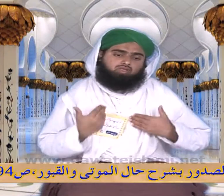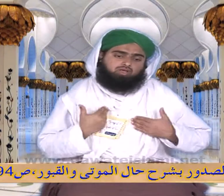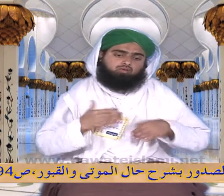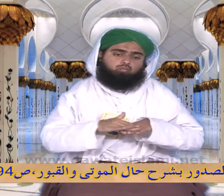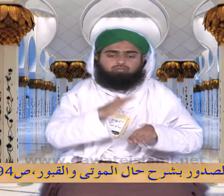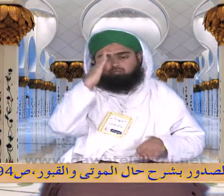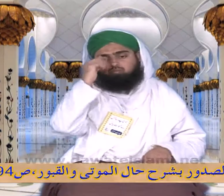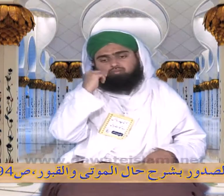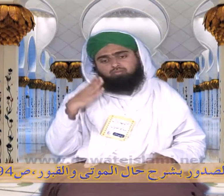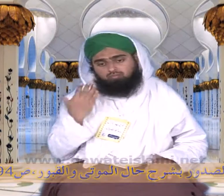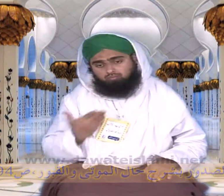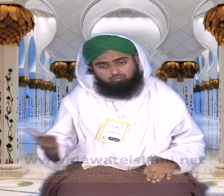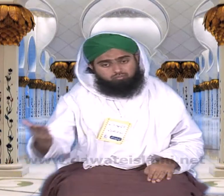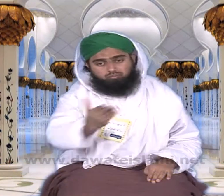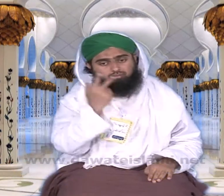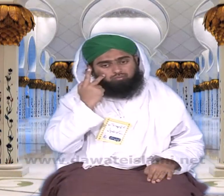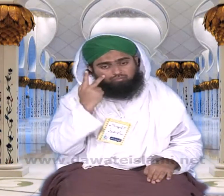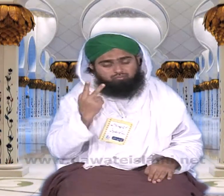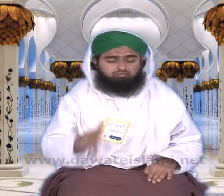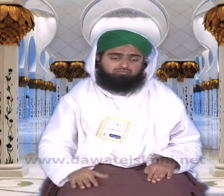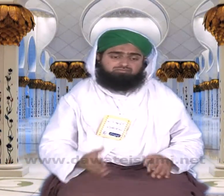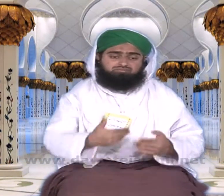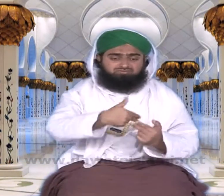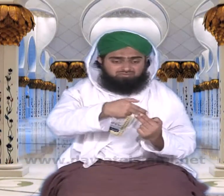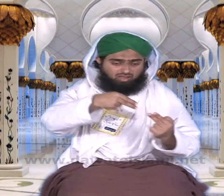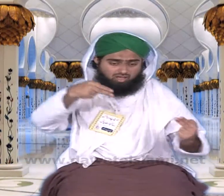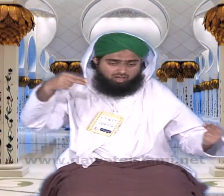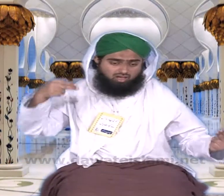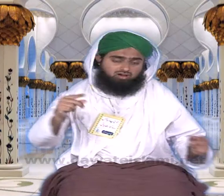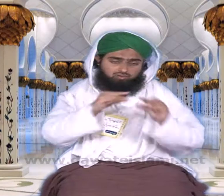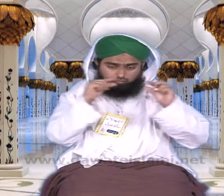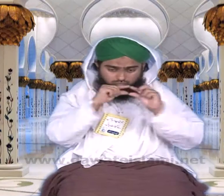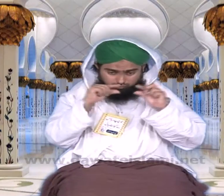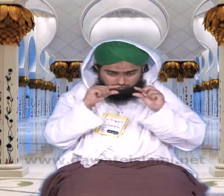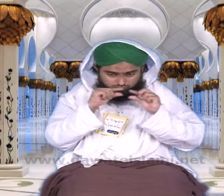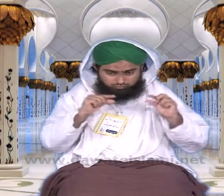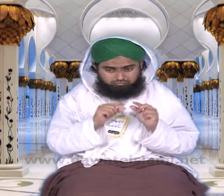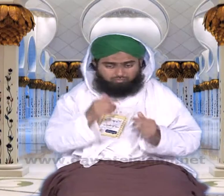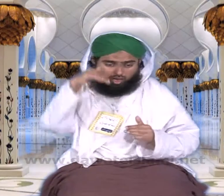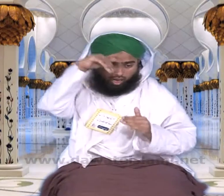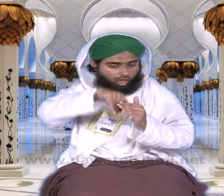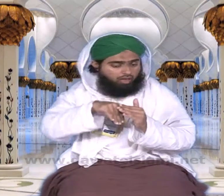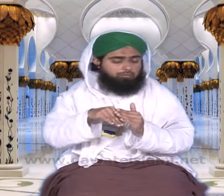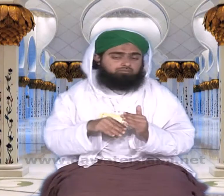میرے پیارے صاحبہ بھائیوں آپ دیکھیں اس حقائط کی ہر ہر عبارت